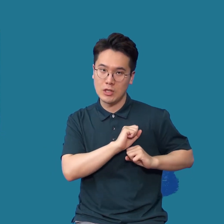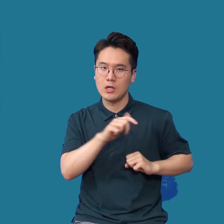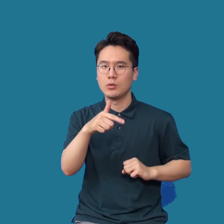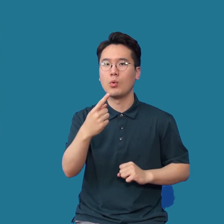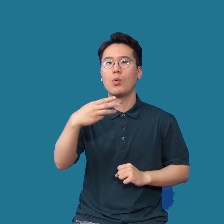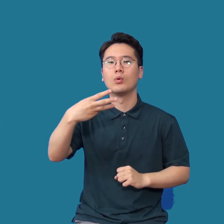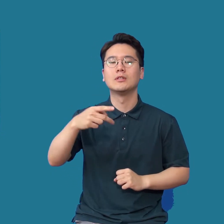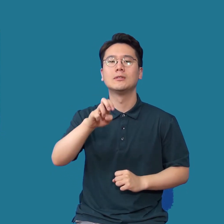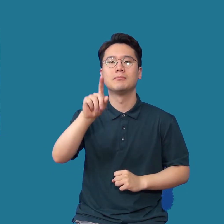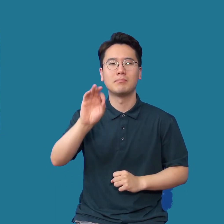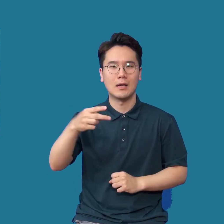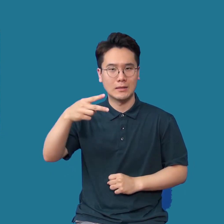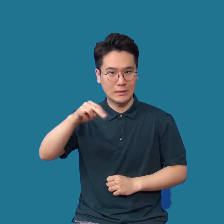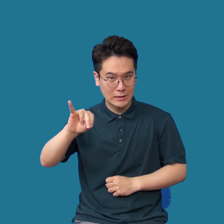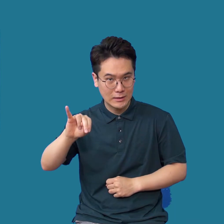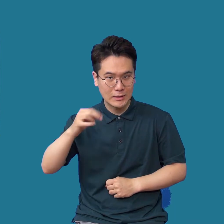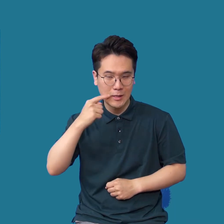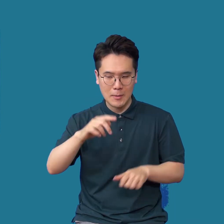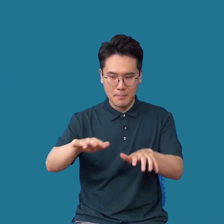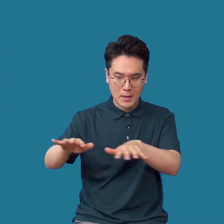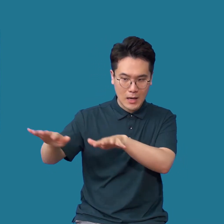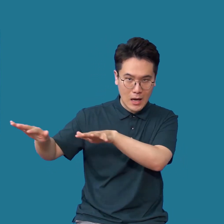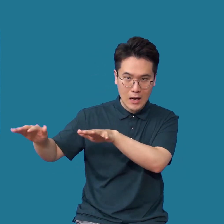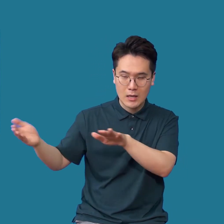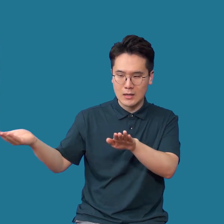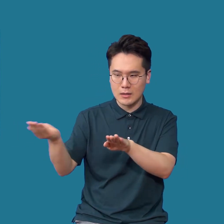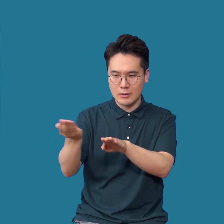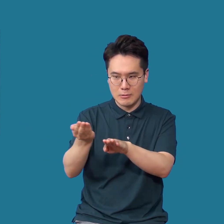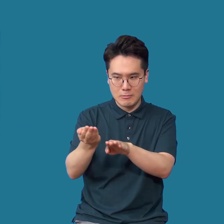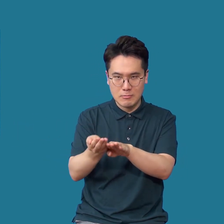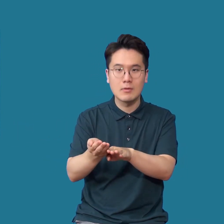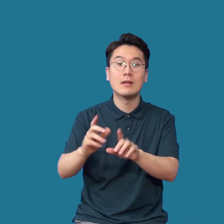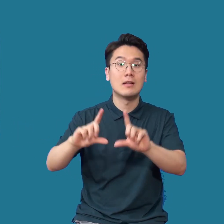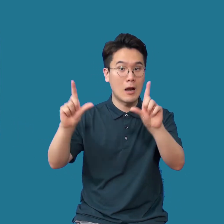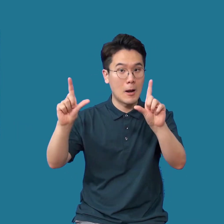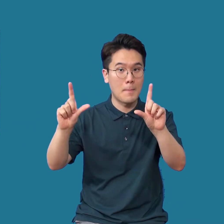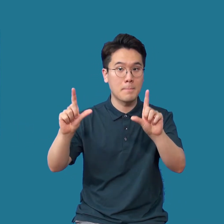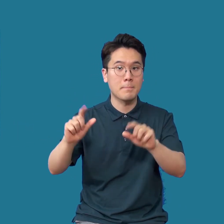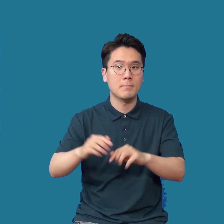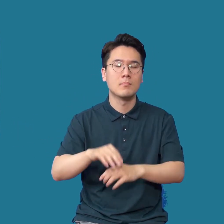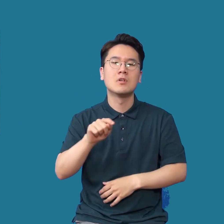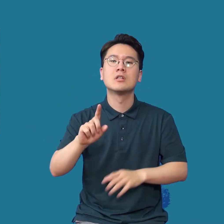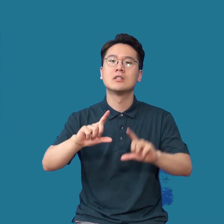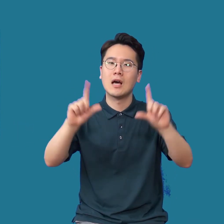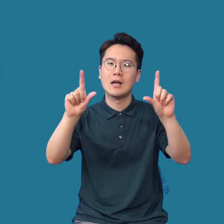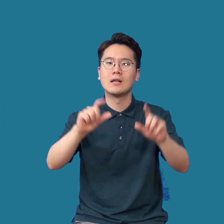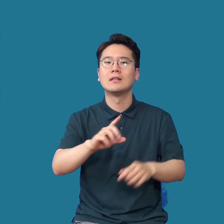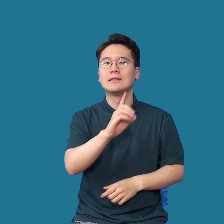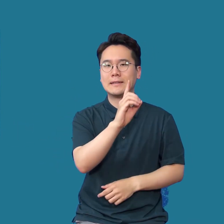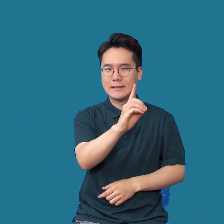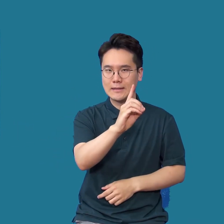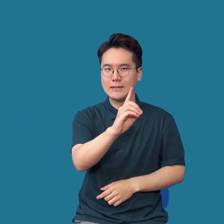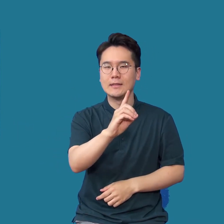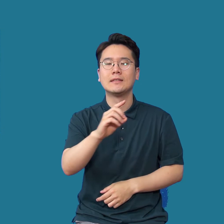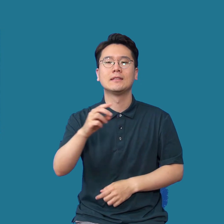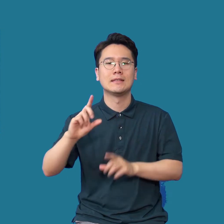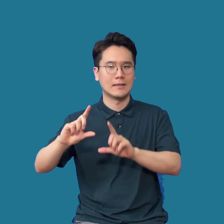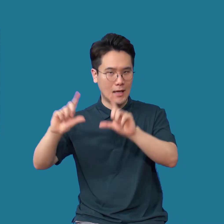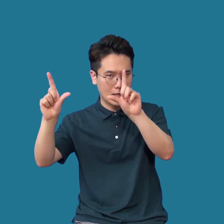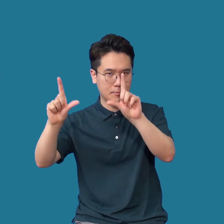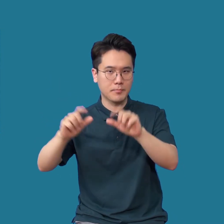연합군은 결정적인 승리를 거두게 됩니다. 그래서 그날을 D-Day라고 부릅니다.